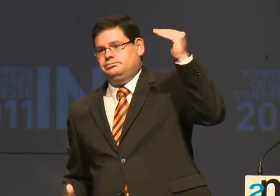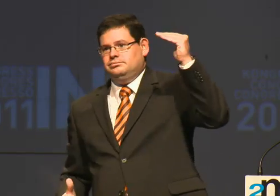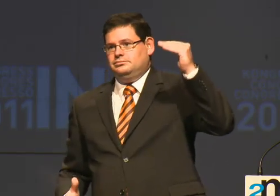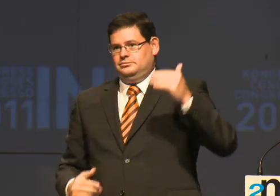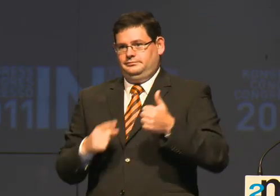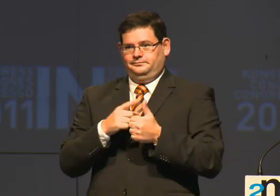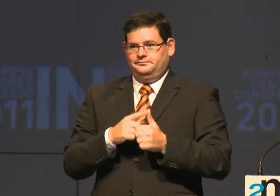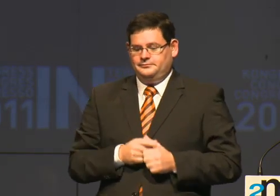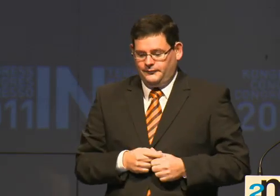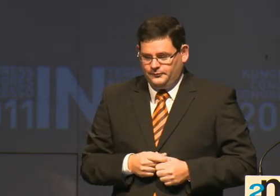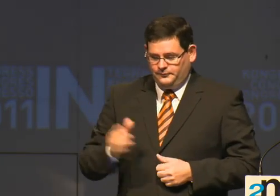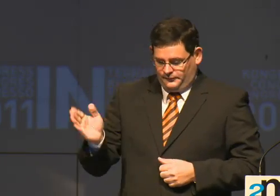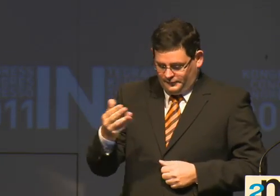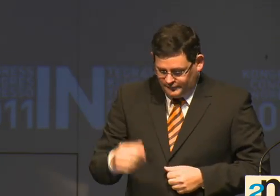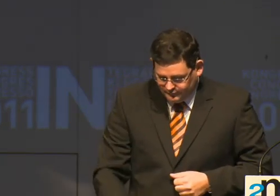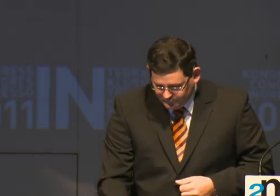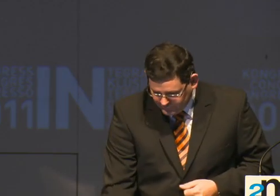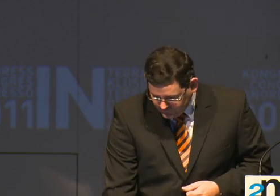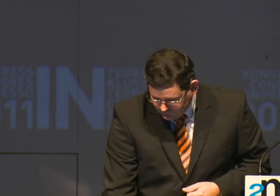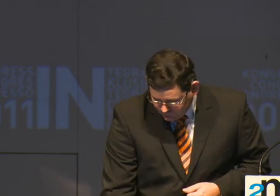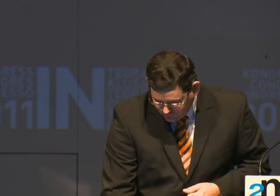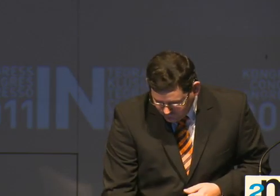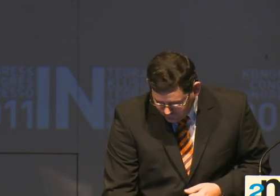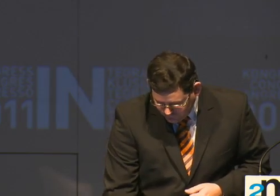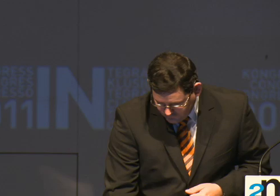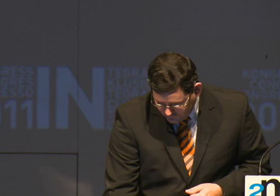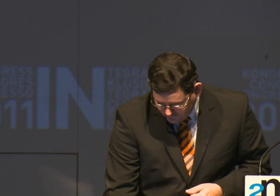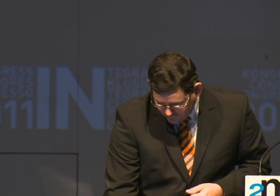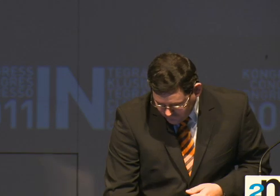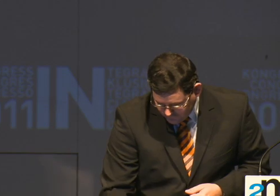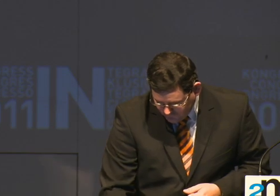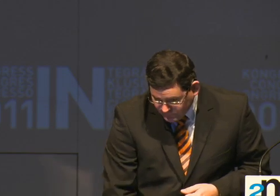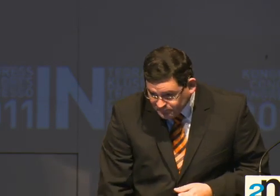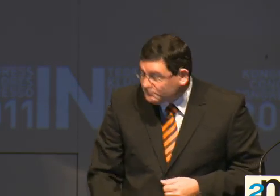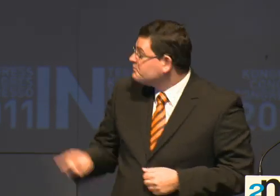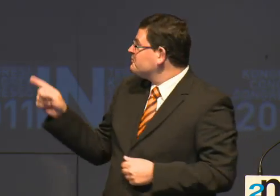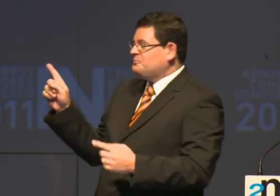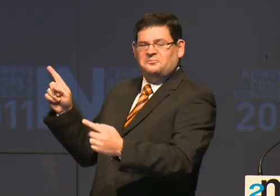Donc se pose la question du niveau de vie des personnes handicapées qui ne sont pas diplômées.